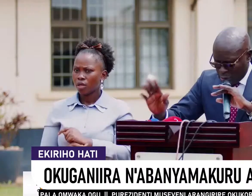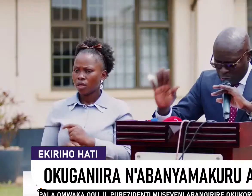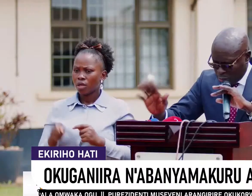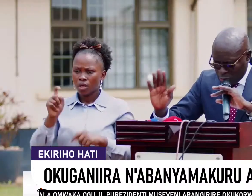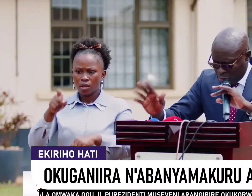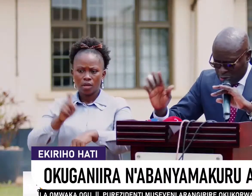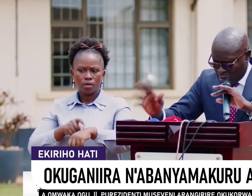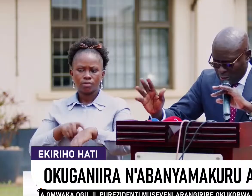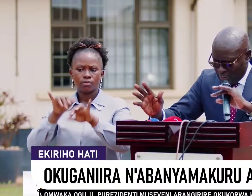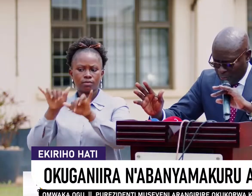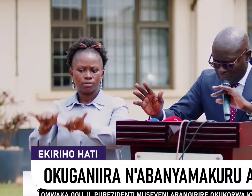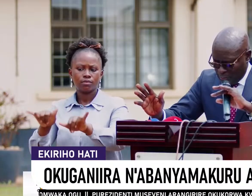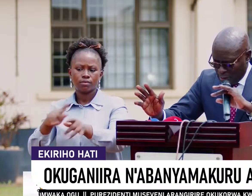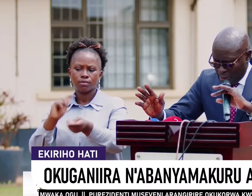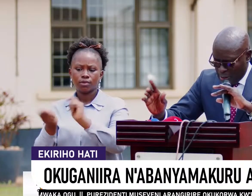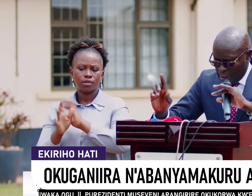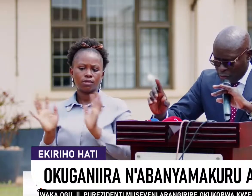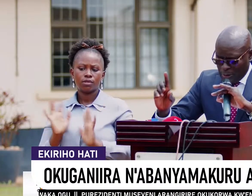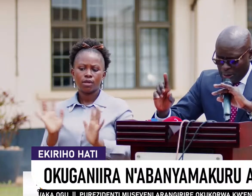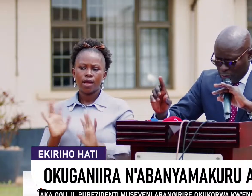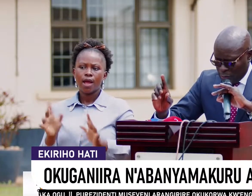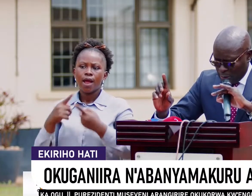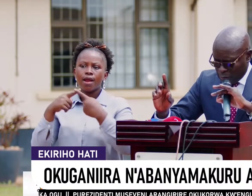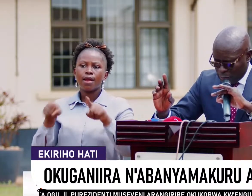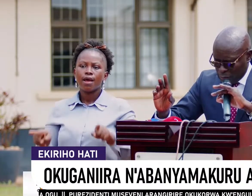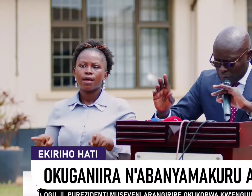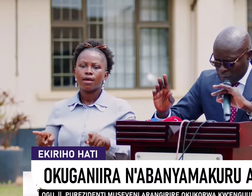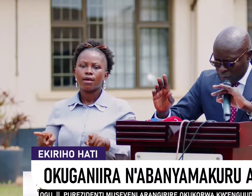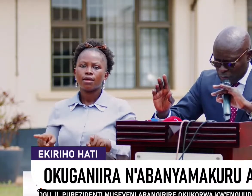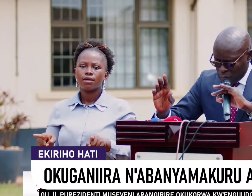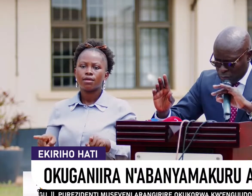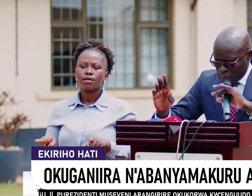Ebiseera tetubikyusizza. Naye